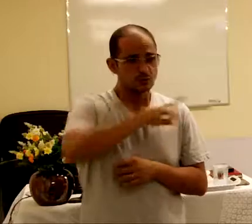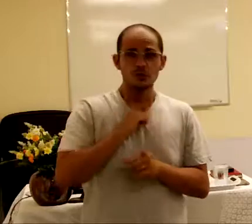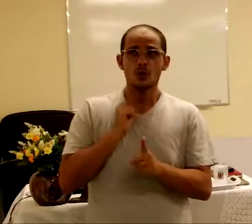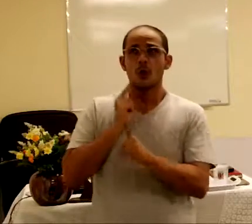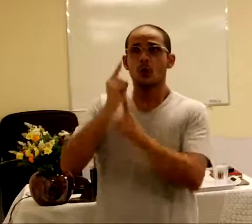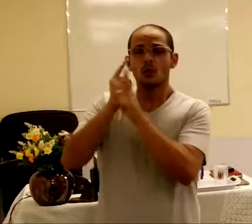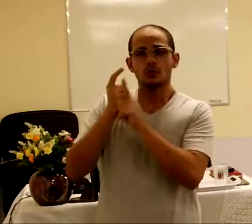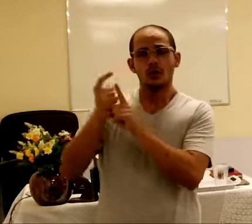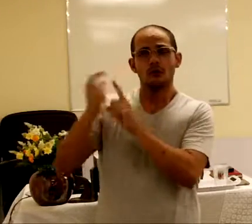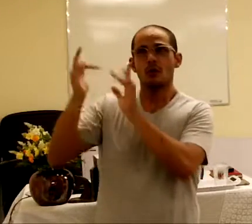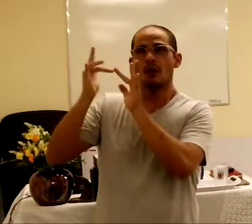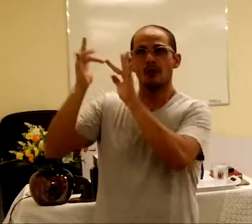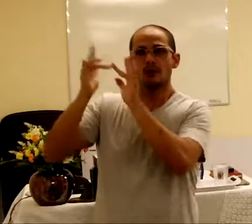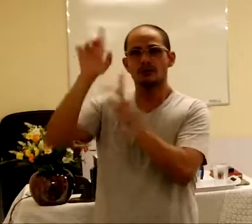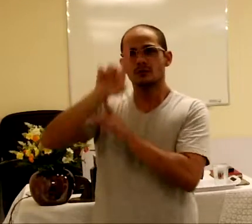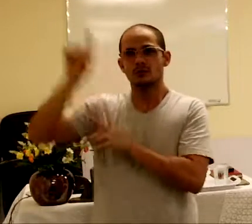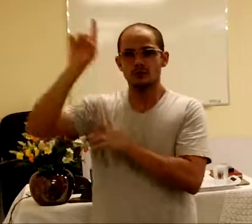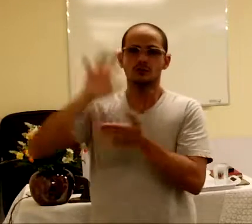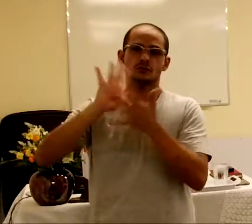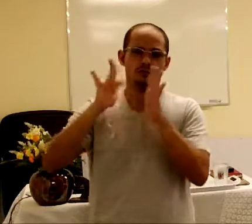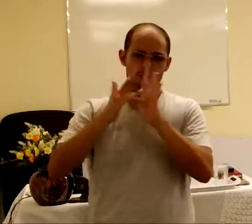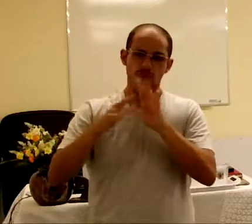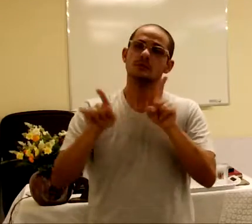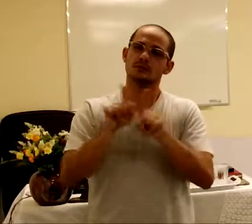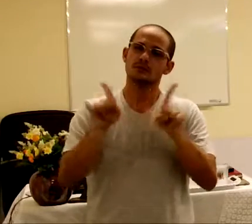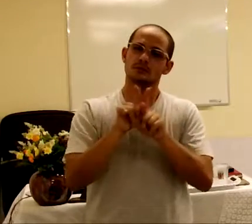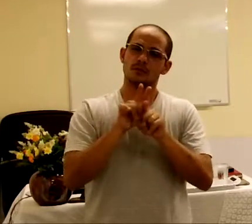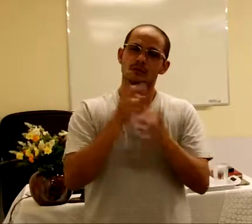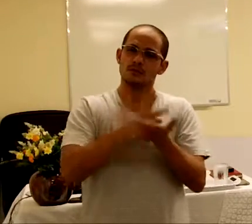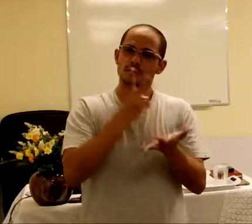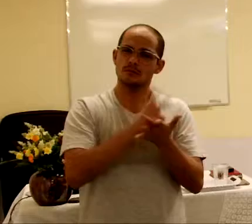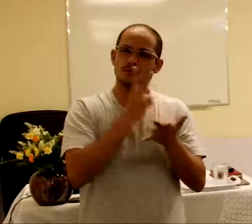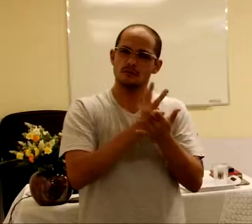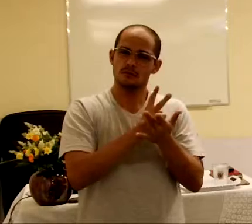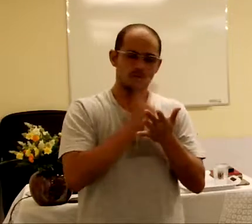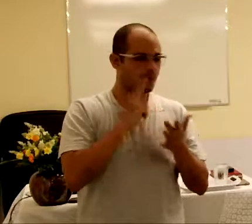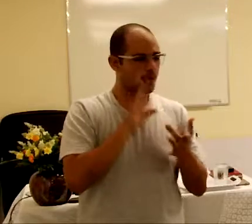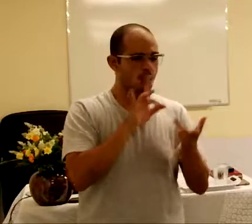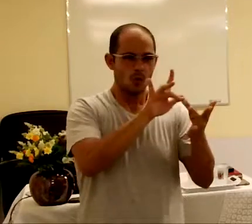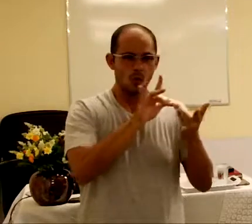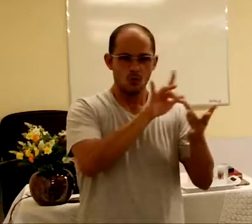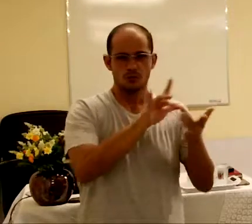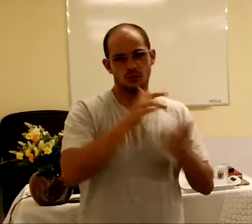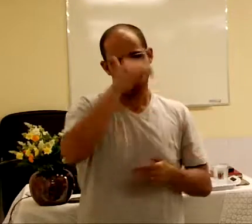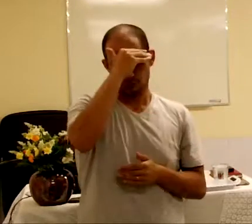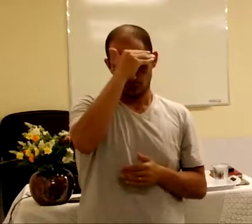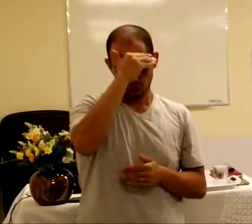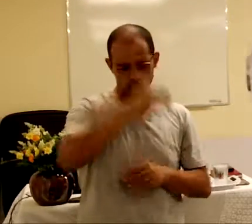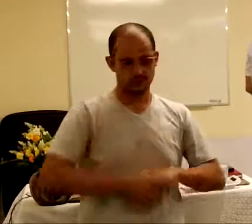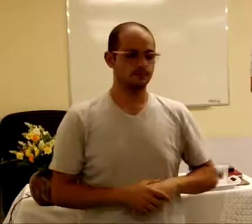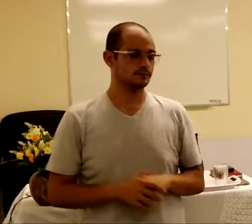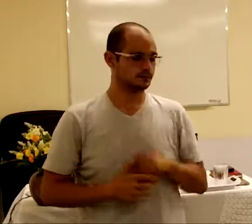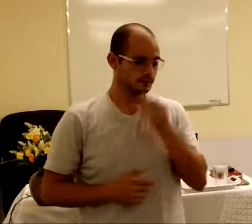encontraram Jesus e Deus através de Chico Xavier. Isso é evidente, até hoje. Né?